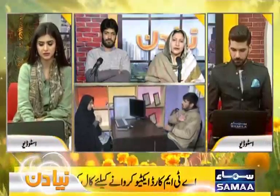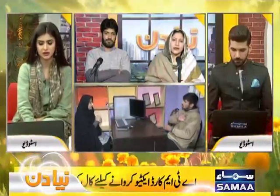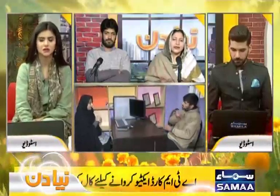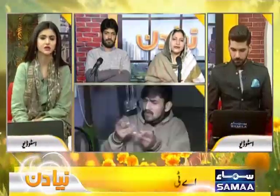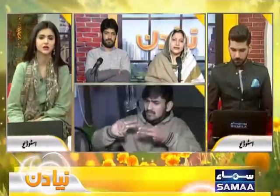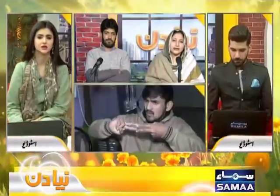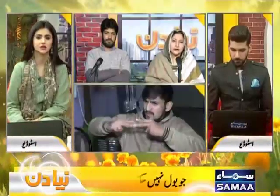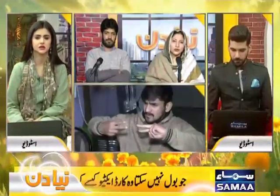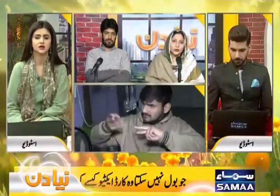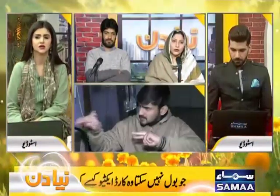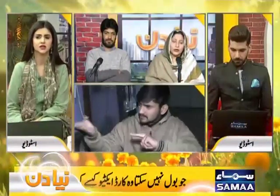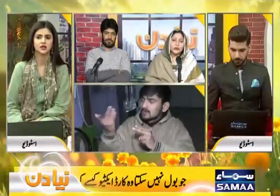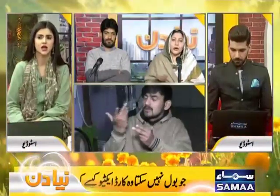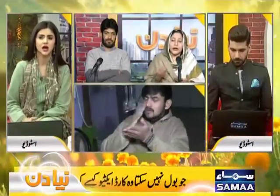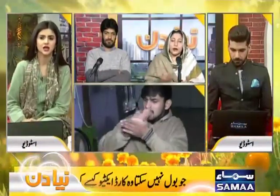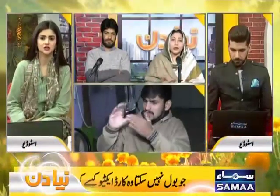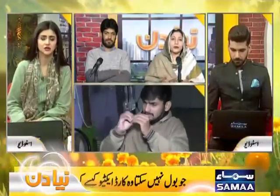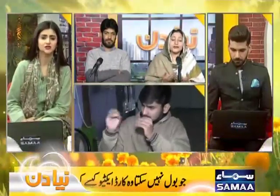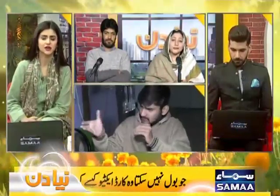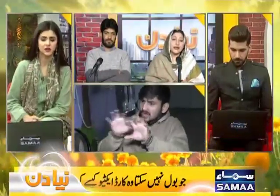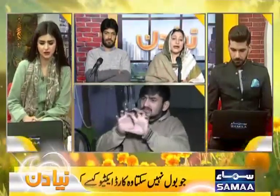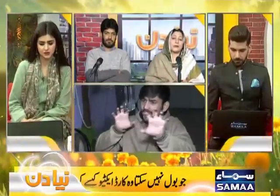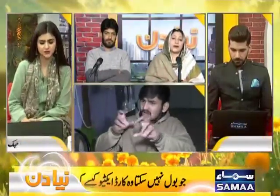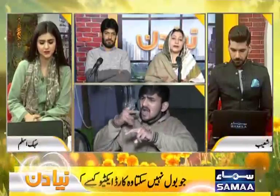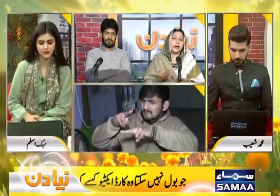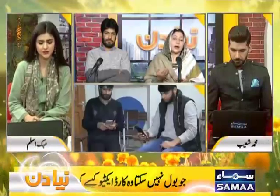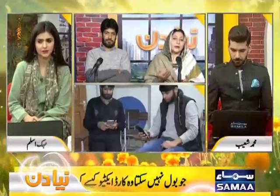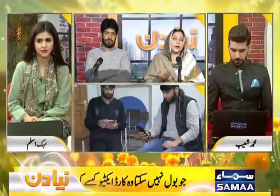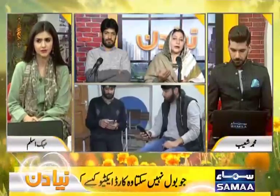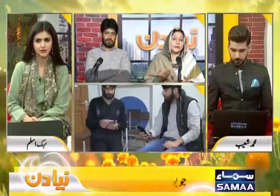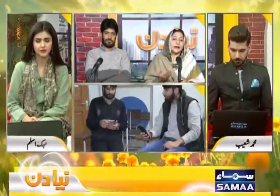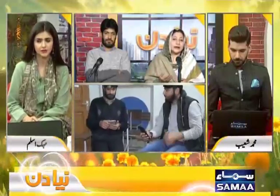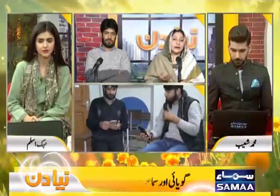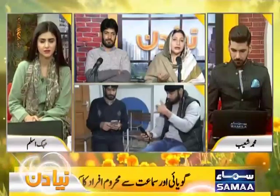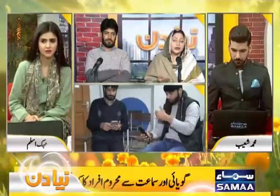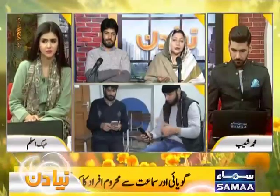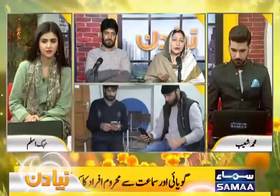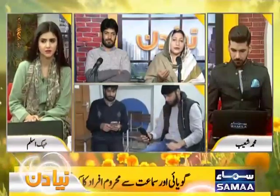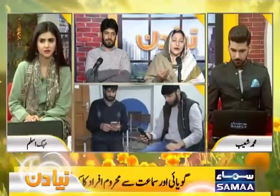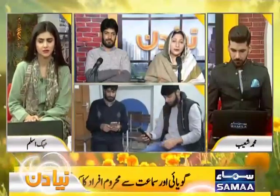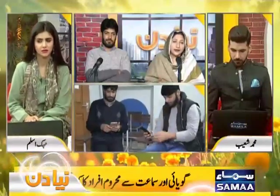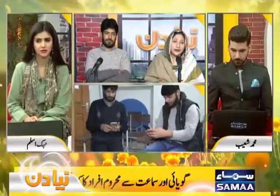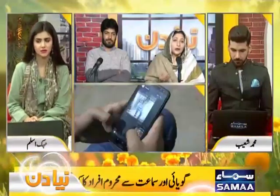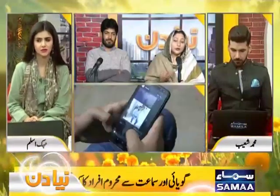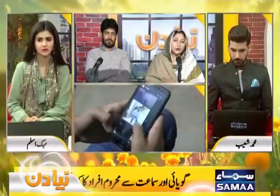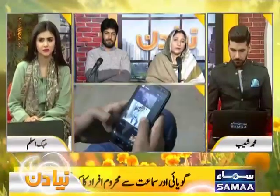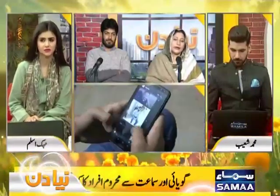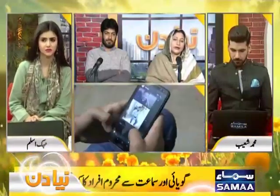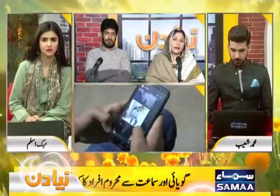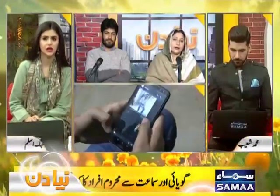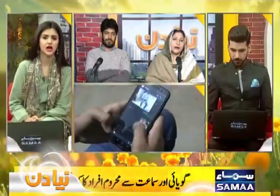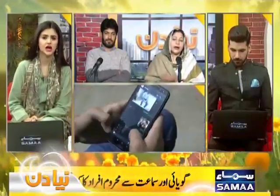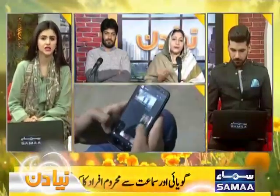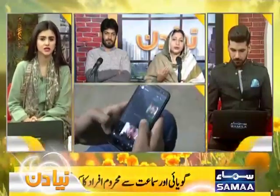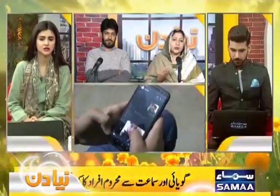जाए वहाँ पे, कैसे एक्सेस करें उसको? और सबसे अहम बात कि आपका बैंक के अंदर जो एनवायरनमेंट है उसको आप